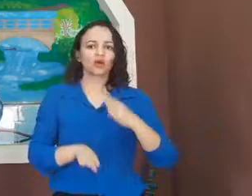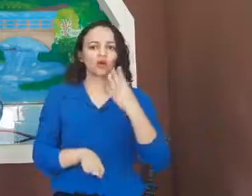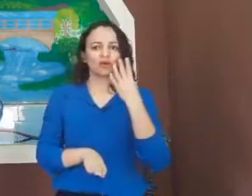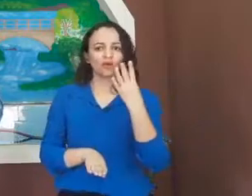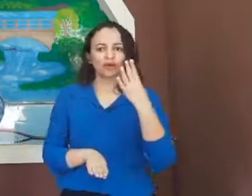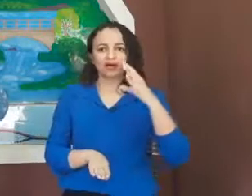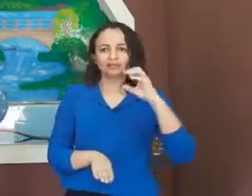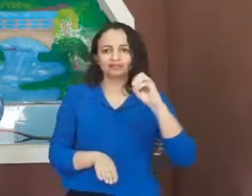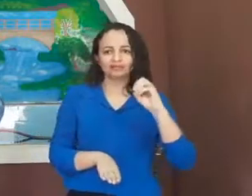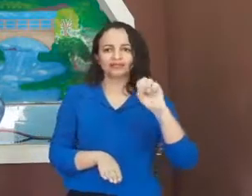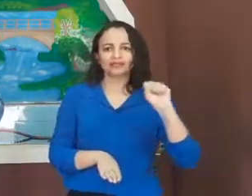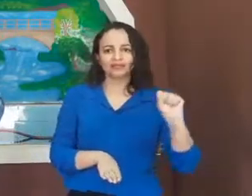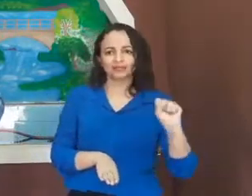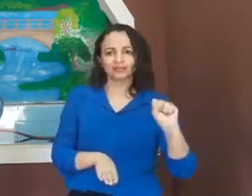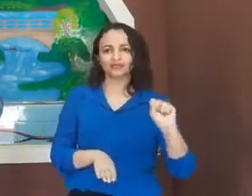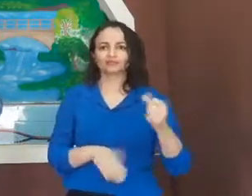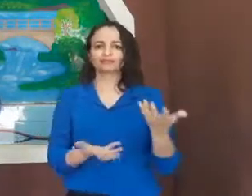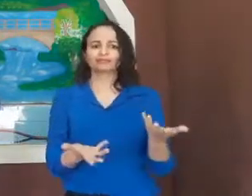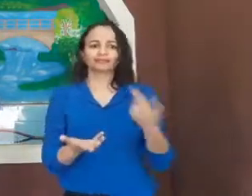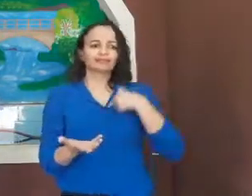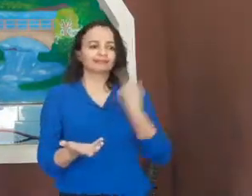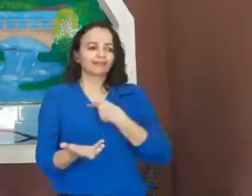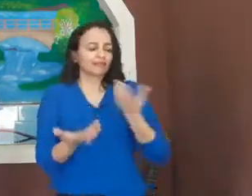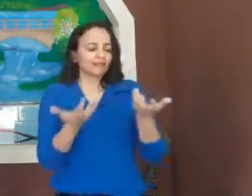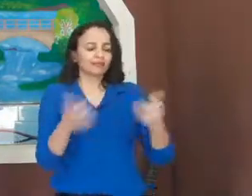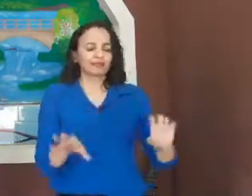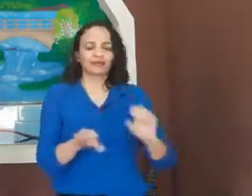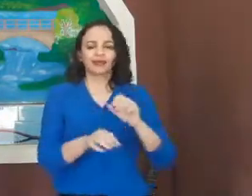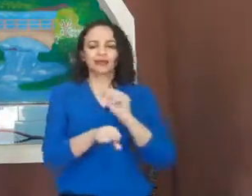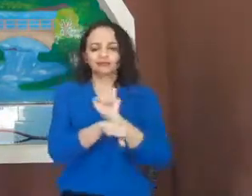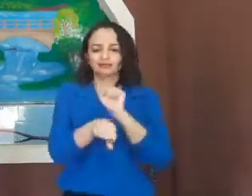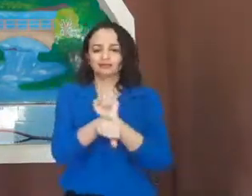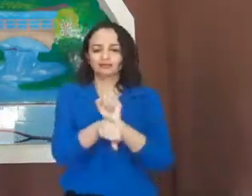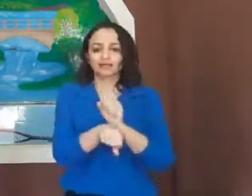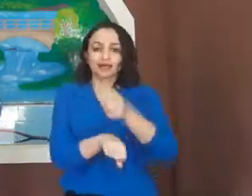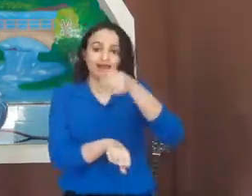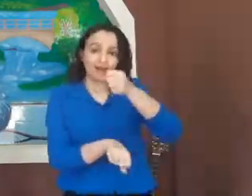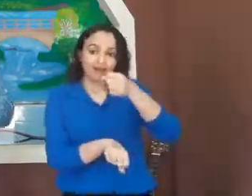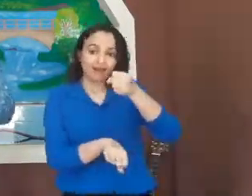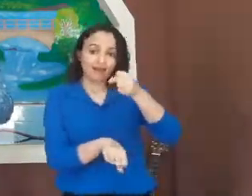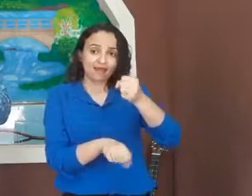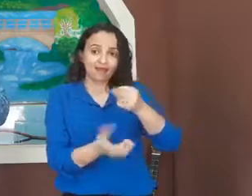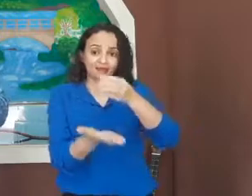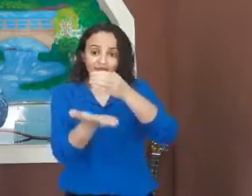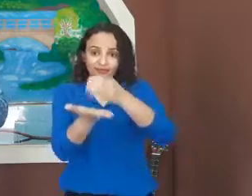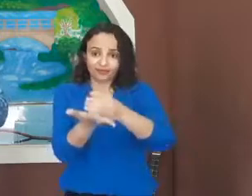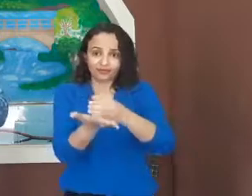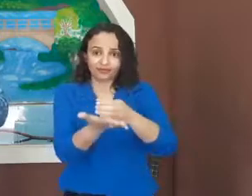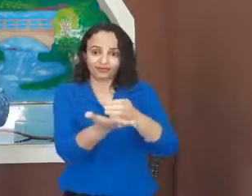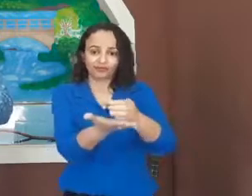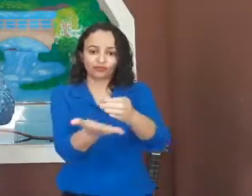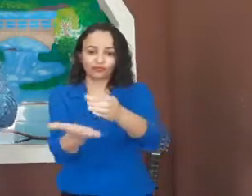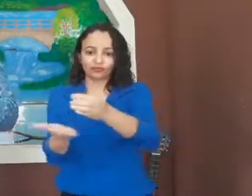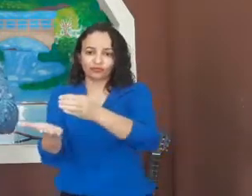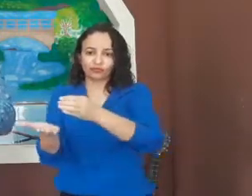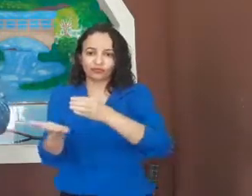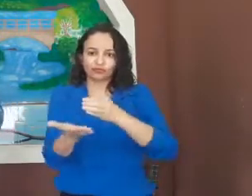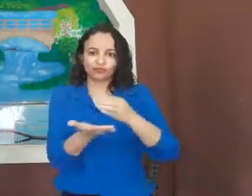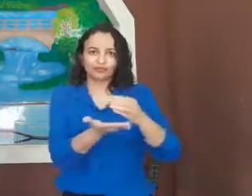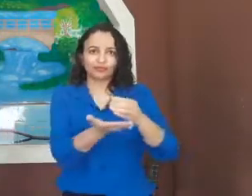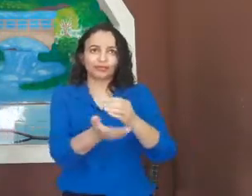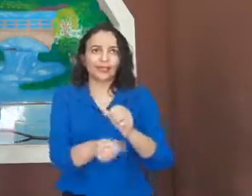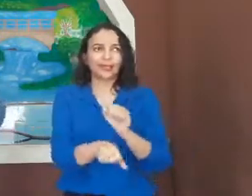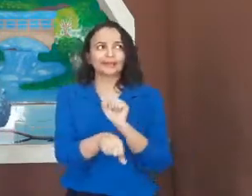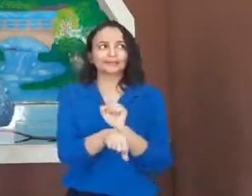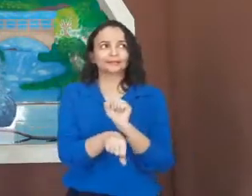segundos para o leite esquentar. E você fica naquele dilema: será que eu espero os 40 minutos ou dá tempo de